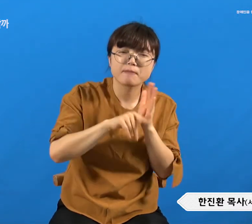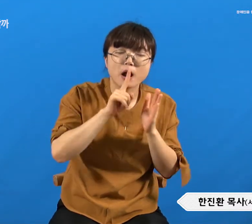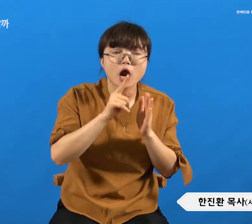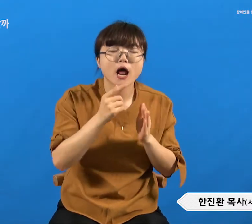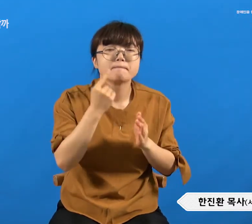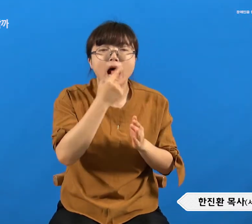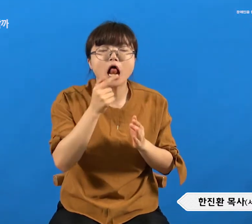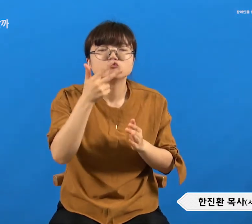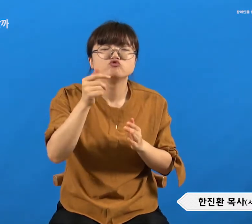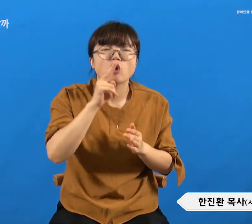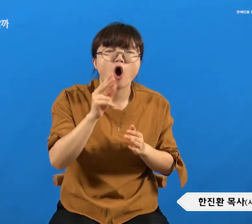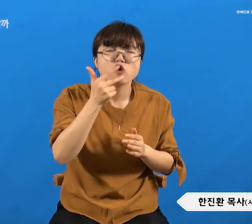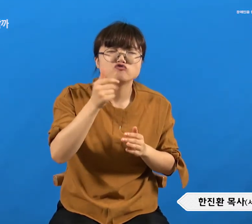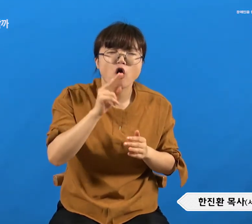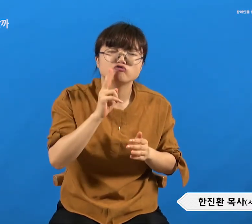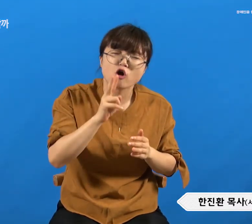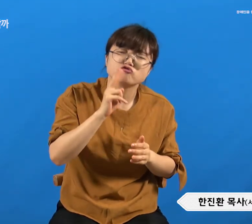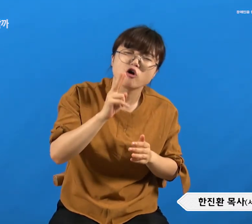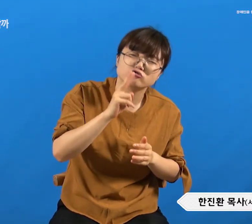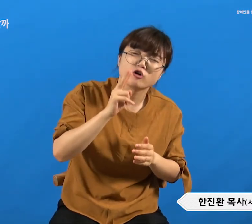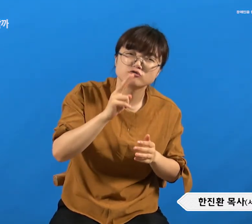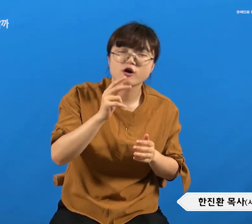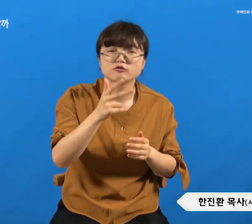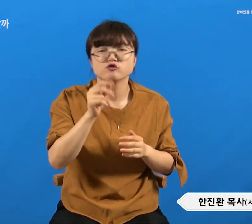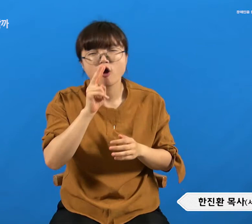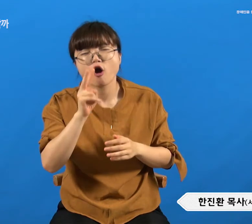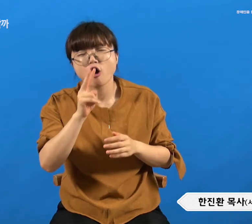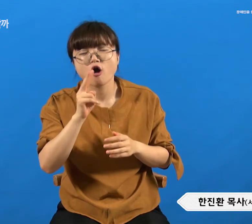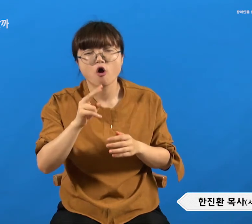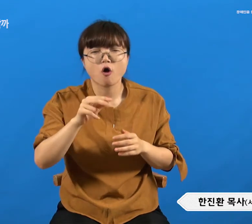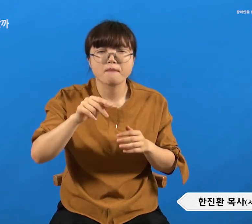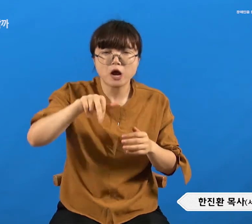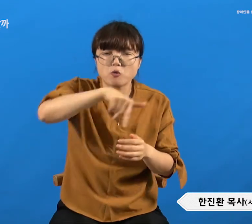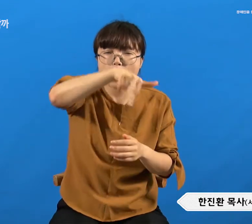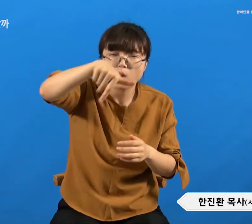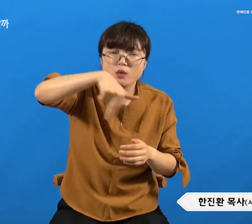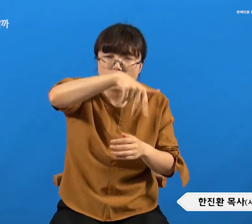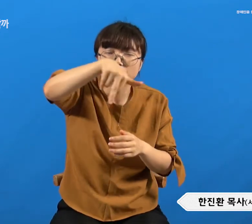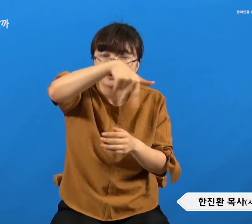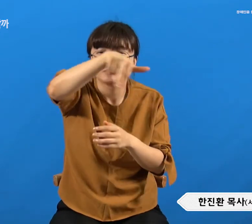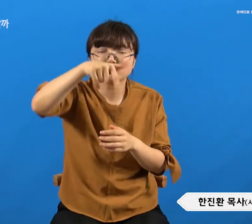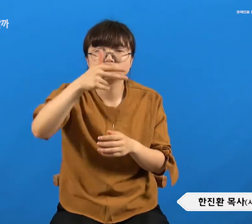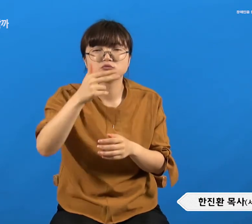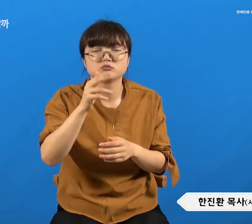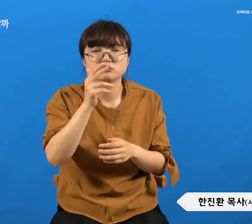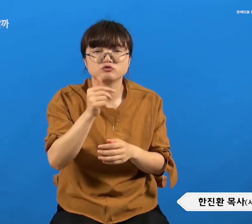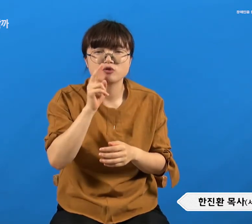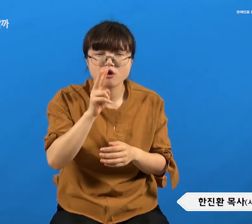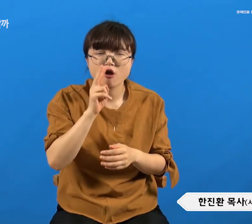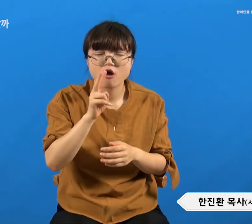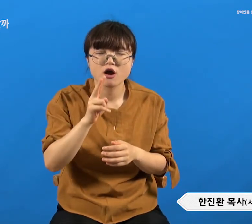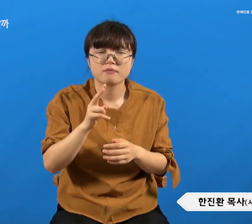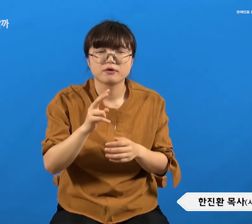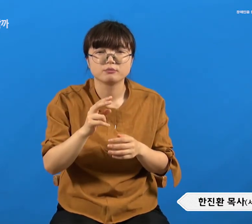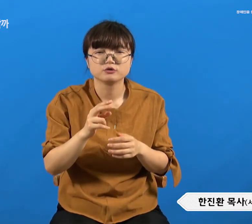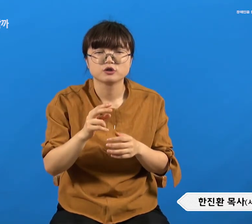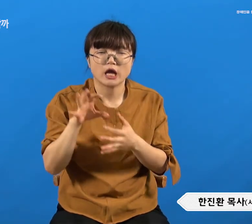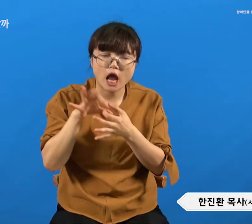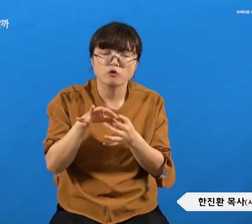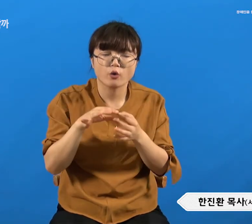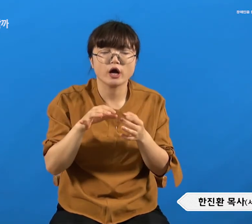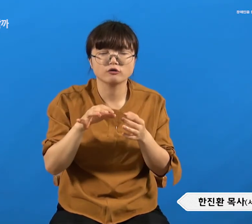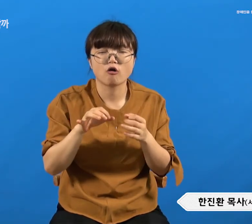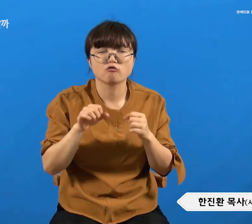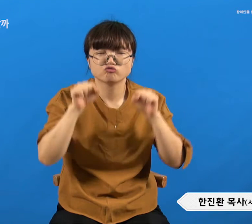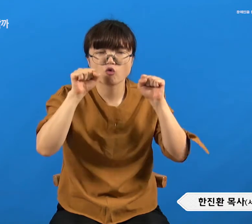주여 하면서 맨손 체조를 하십니다. 온몸을 돌아가면서 주여 주여 주여 주여 주여 주여 주여 주여 주여 주여 주여 주여 주여 주여